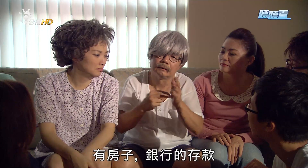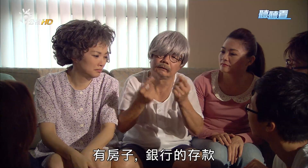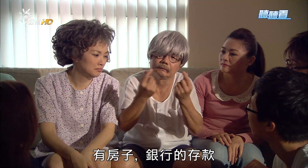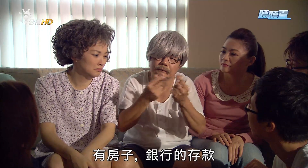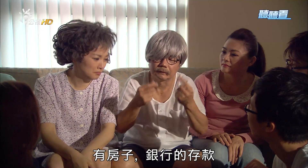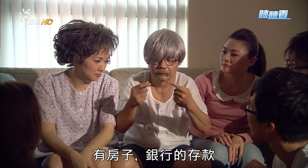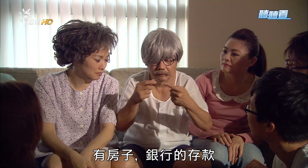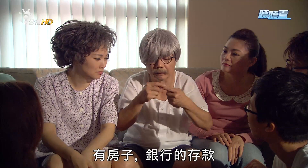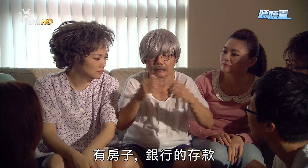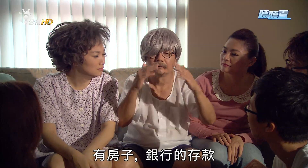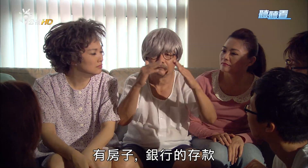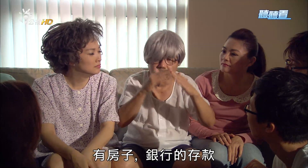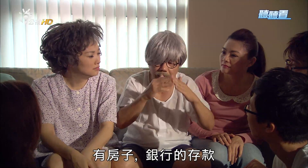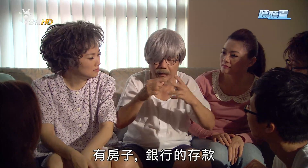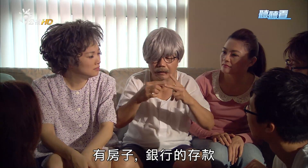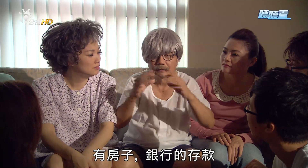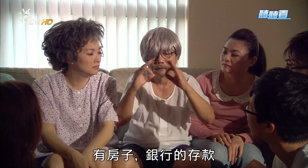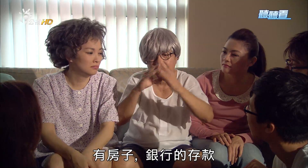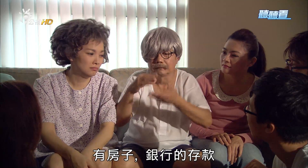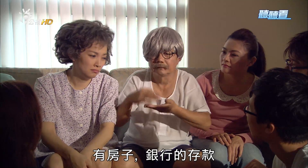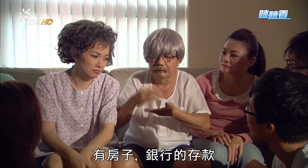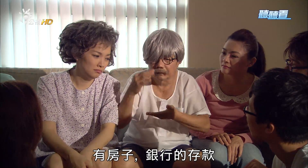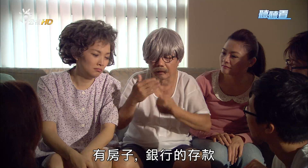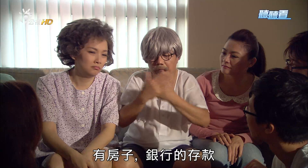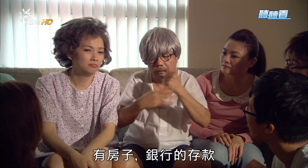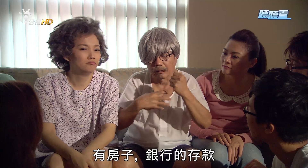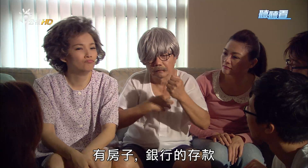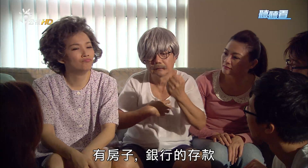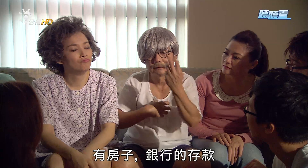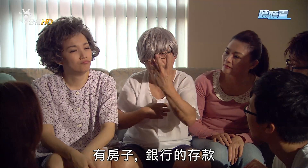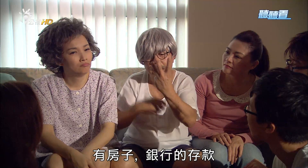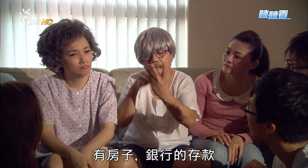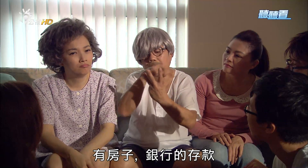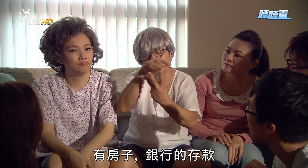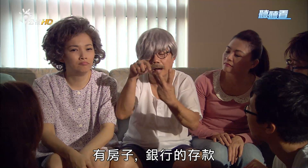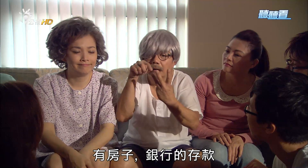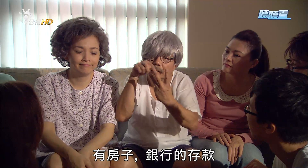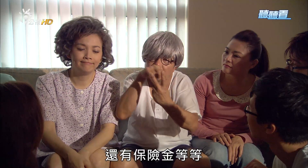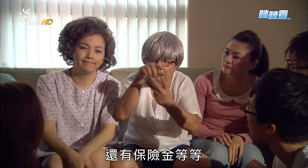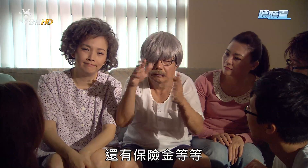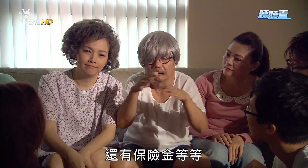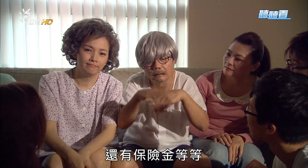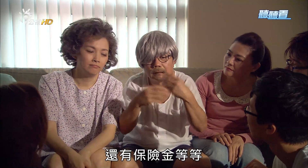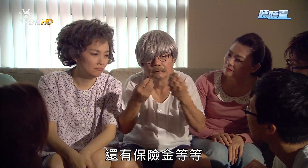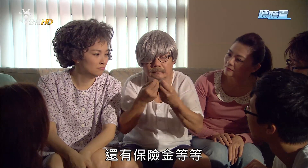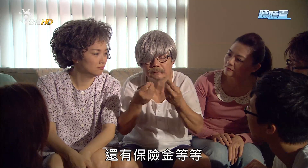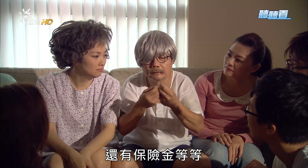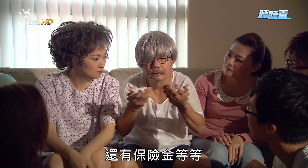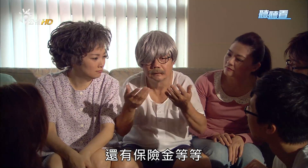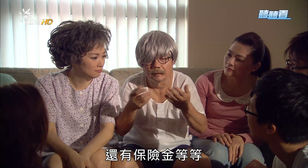有房子啊，银行的存款呐、啊，还有保险金等